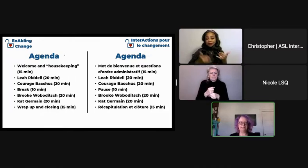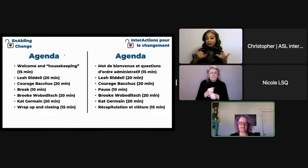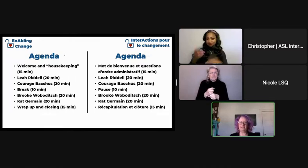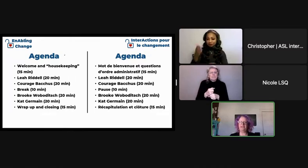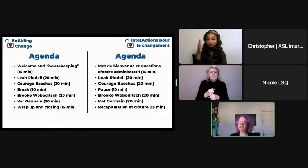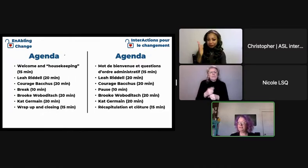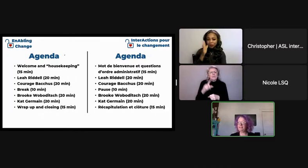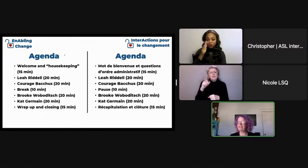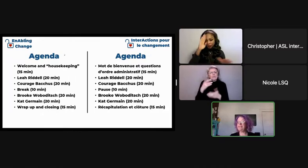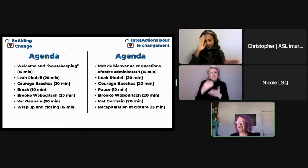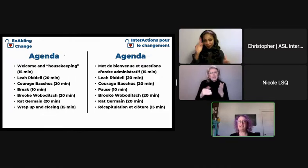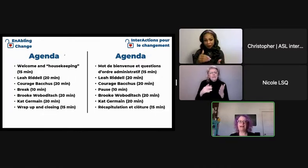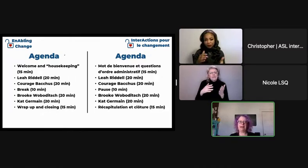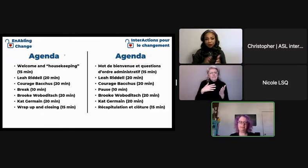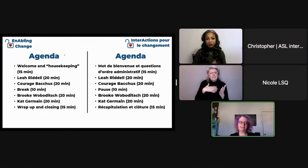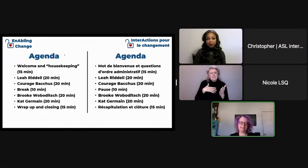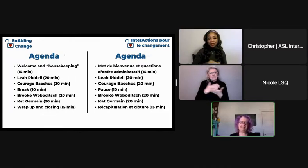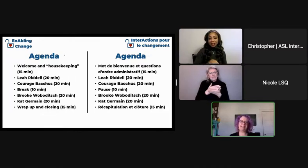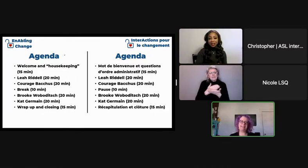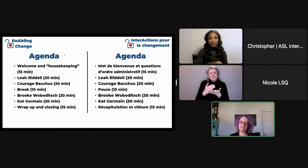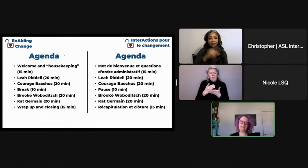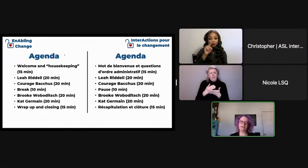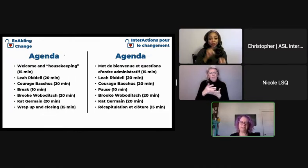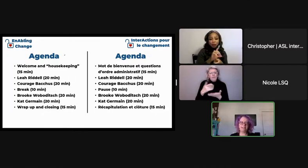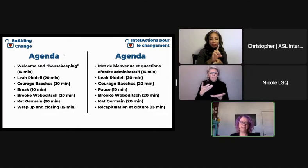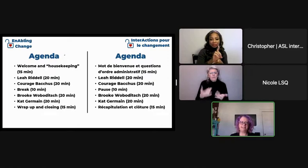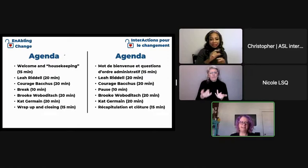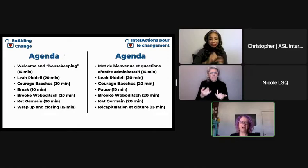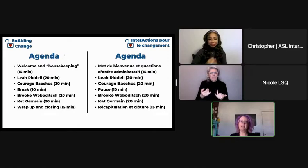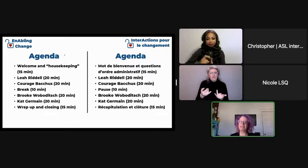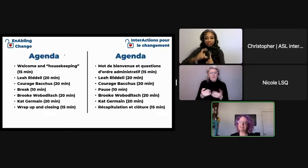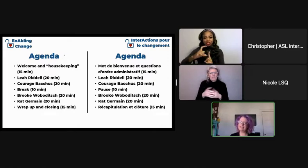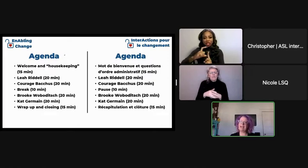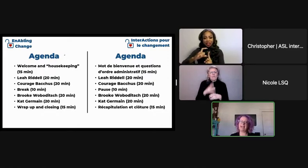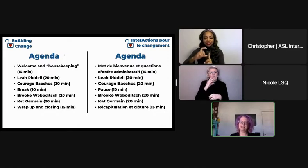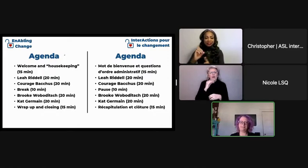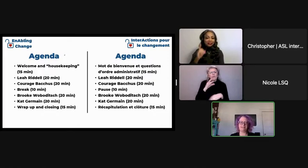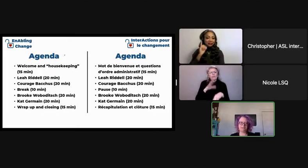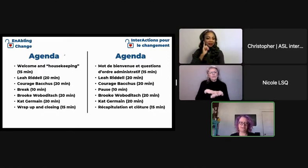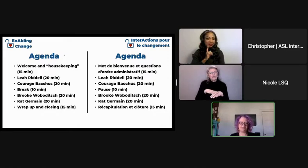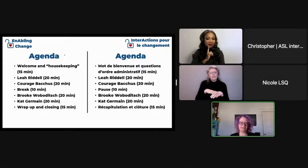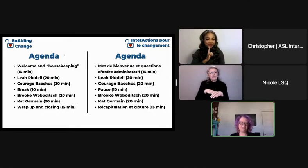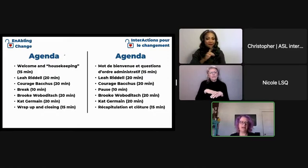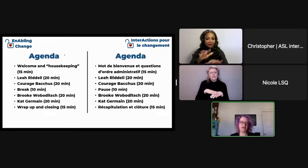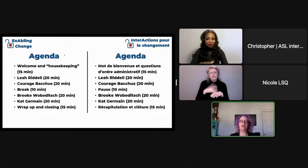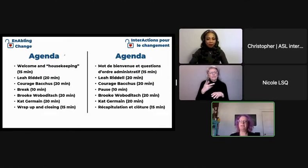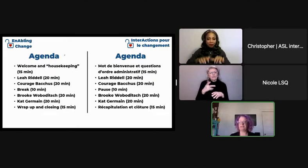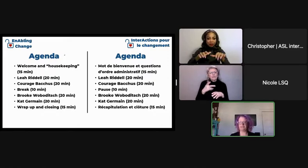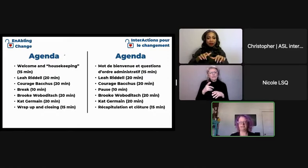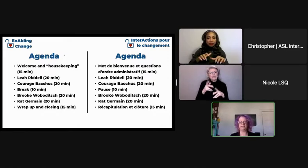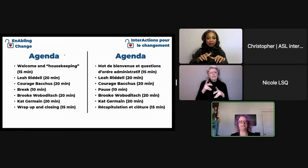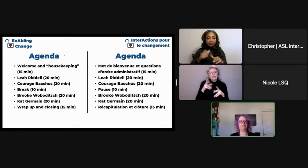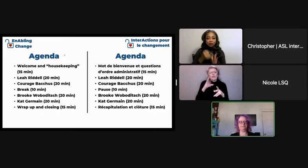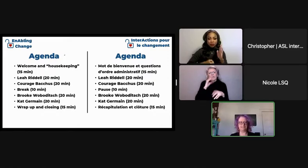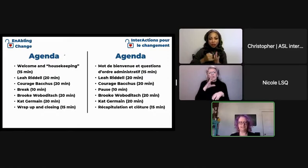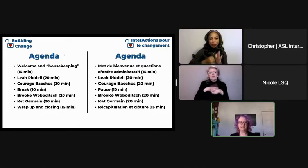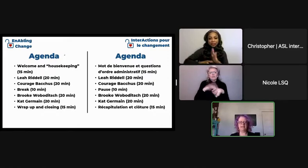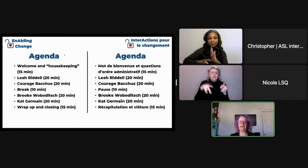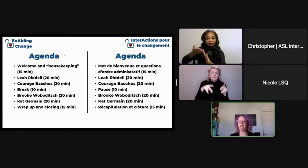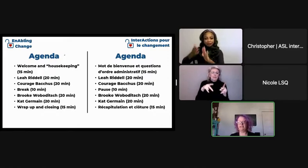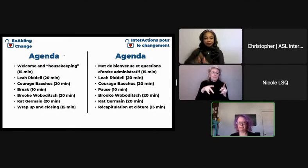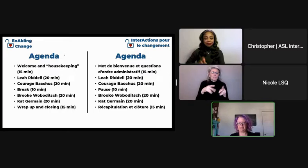partie de notre session, on va parler sur les artistes malentendants et sourds,